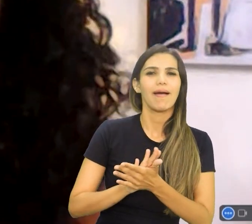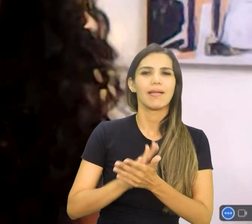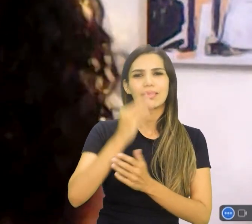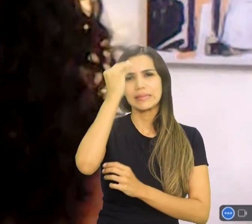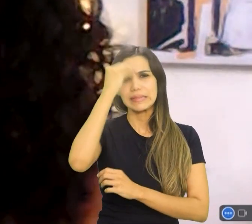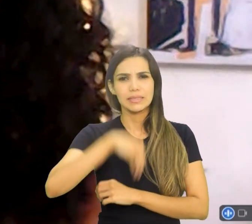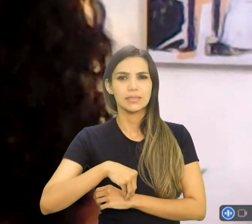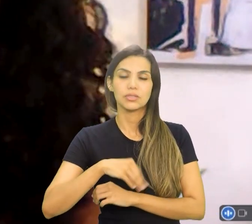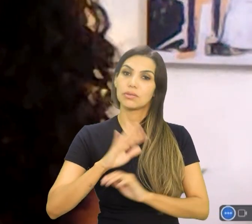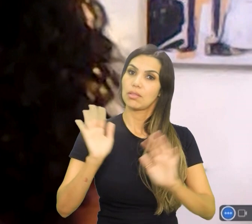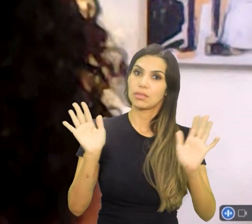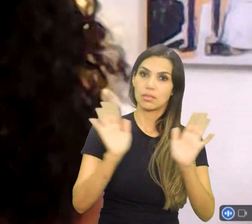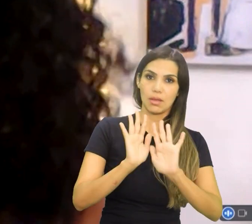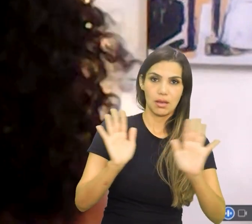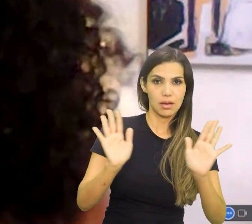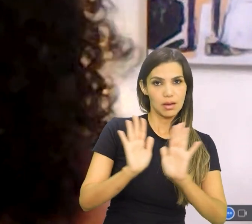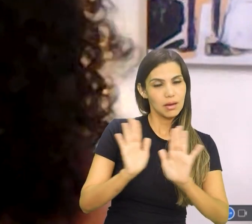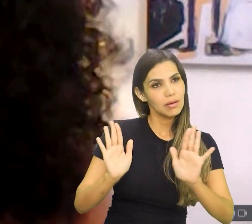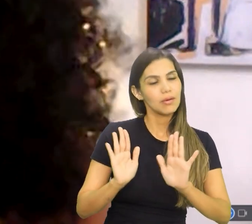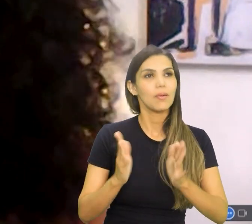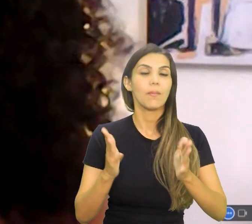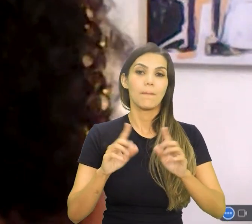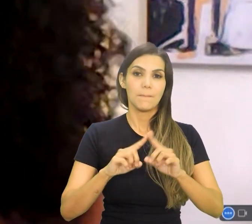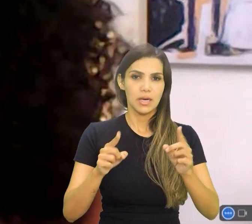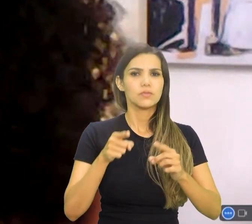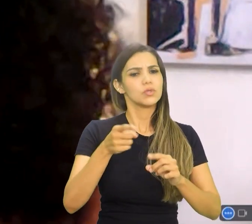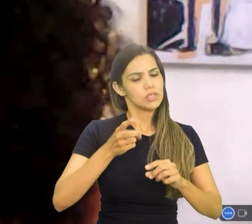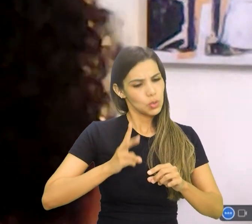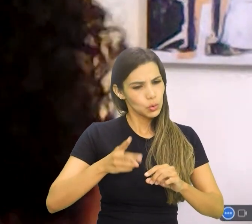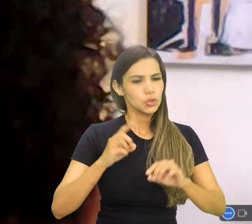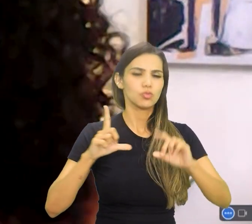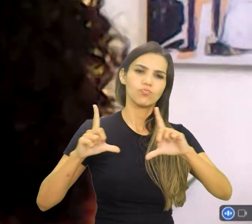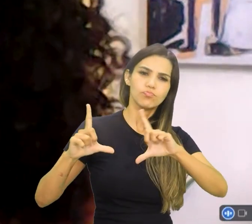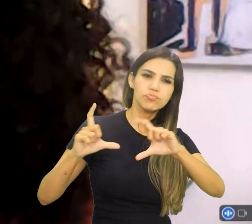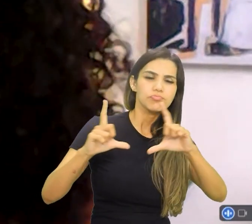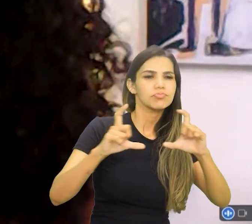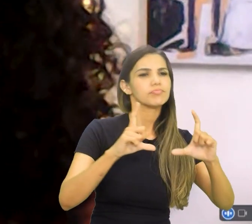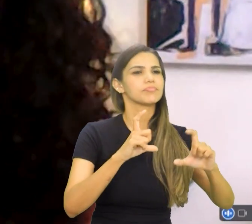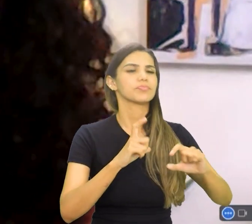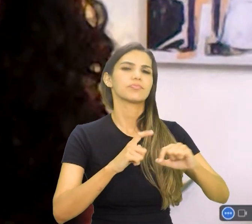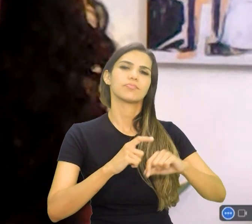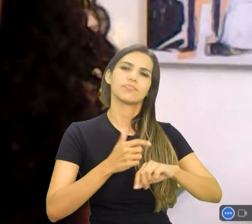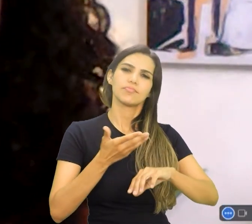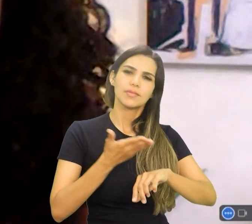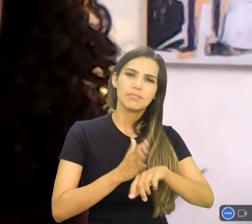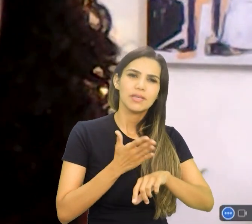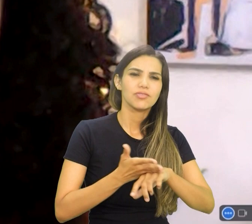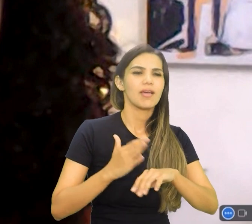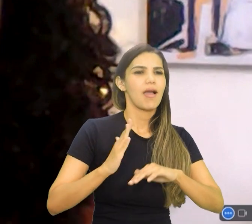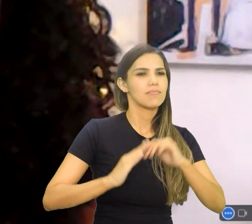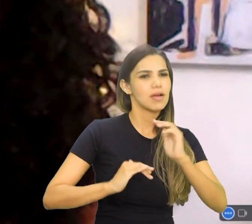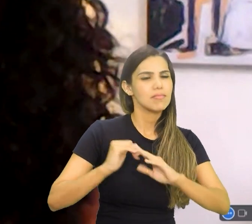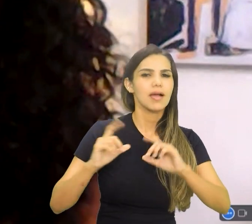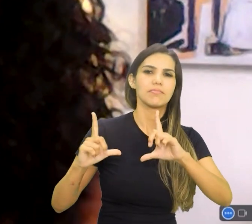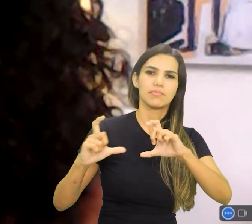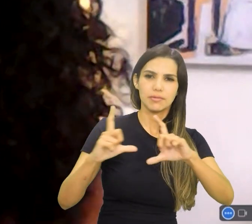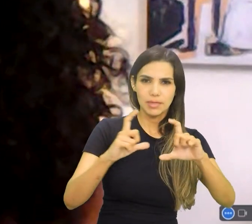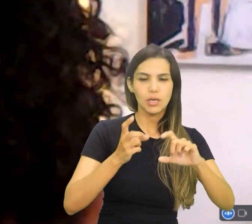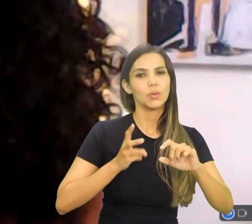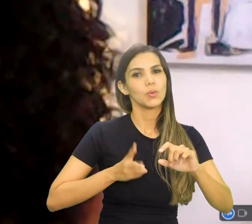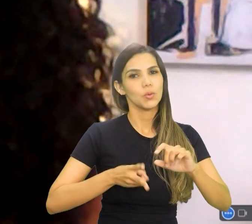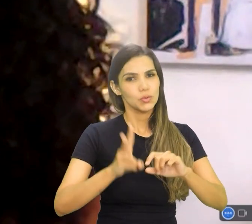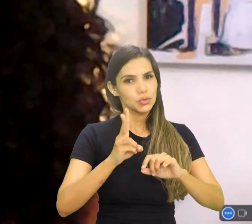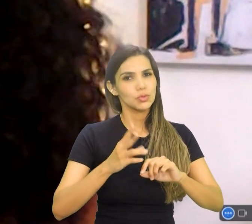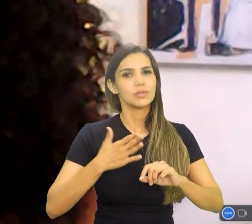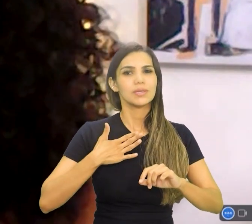deu certo. Às vezes parece que tá muito distante, mas você já tá fazendo seu corre ali, você já tá fazendo suas fotos, as coisas já estão acontecendo.